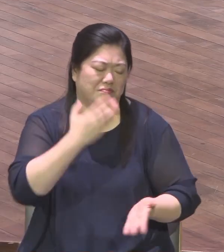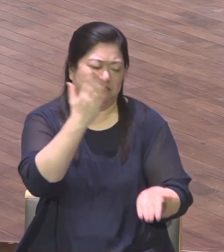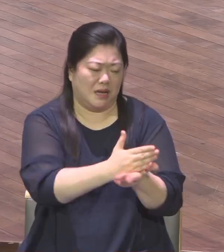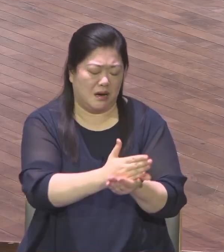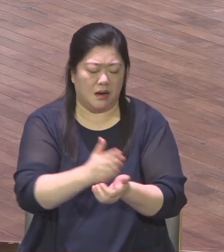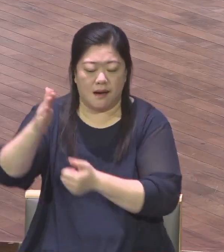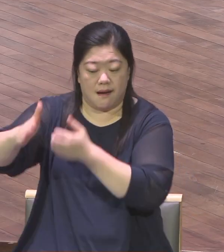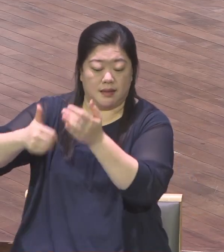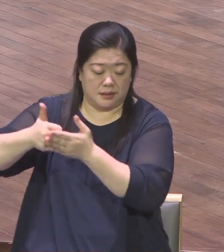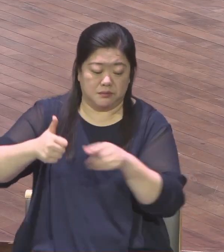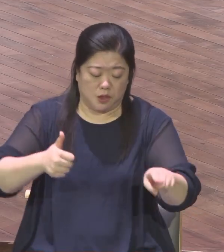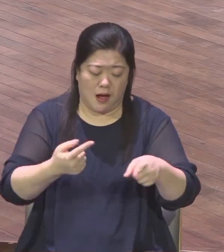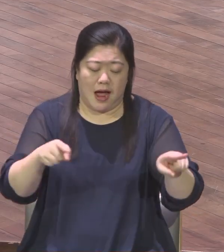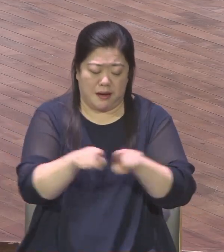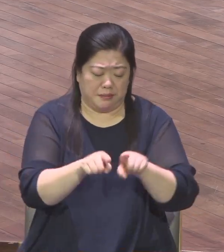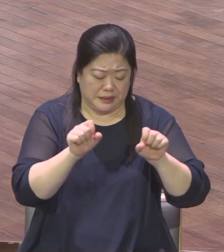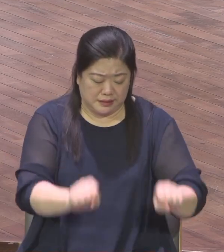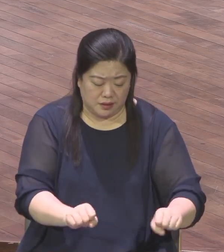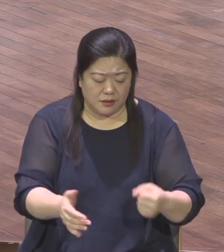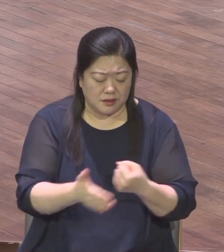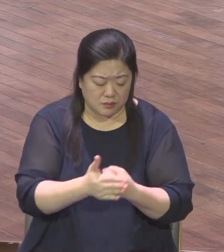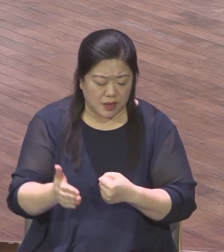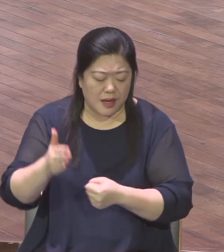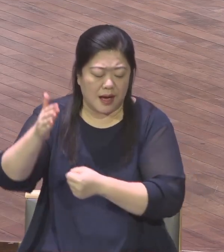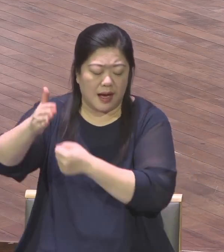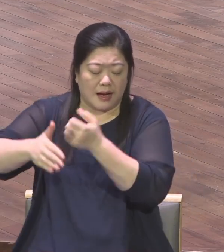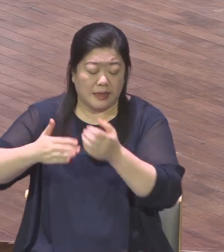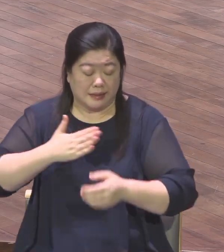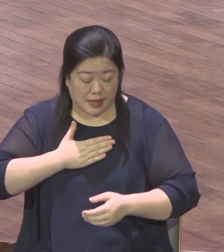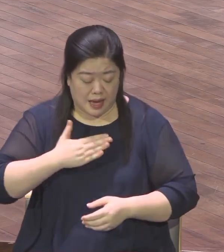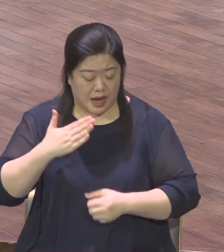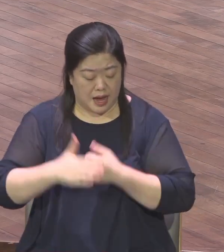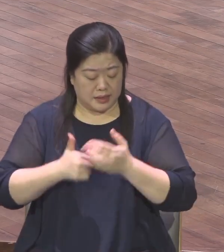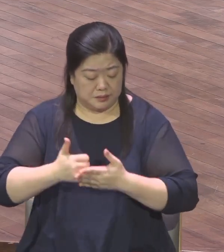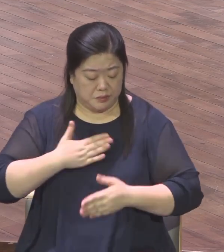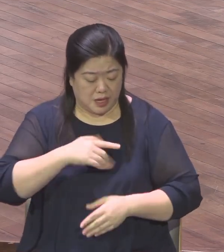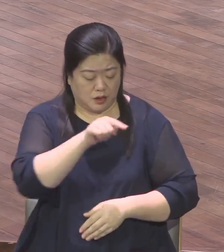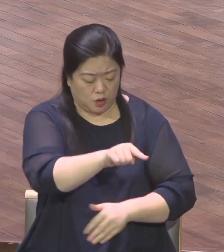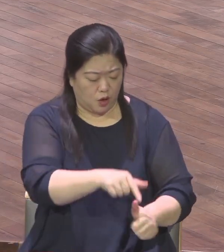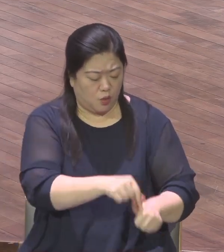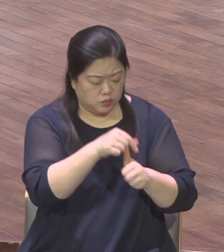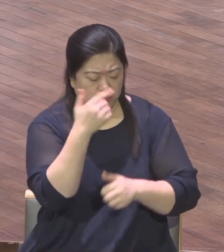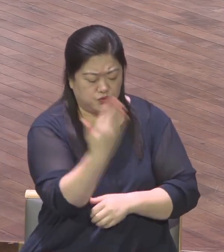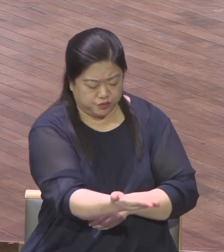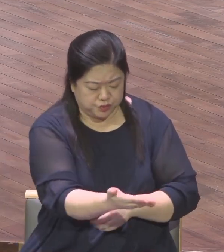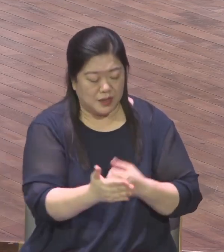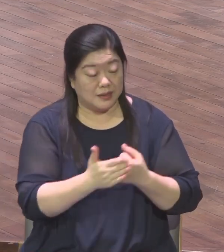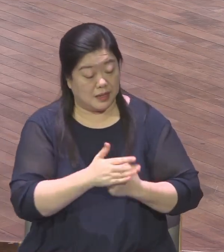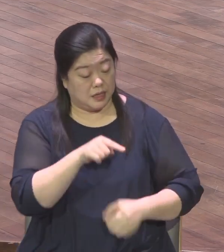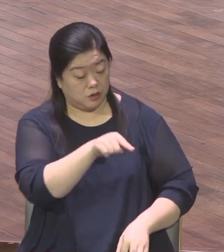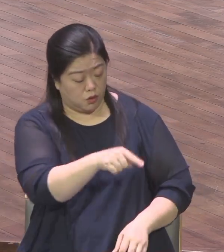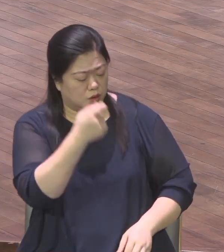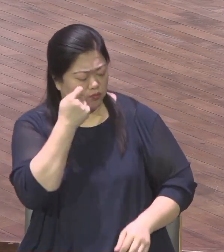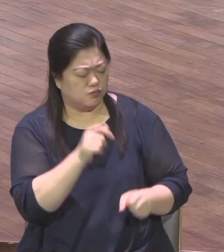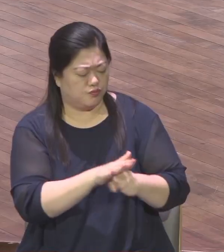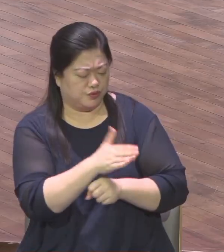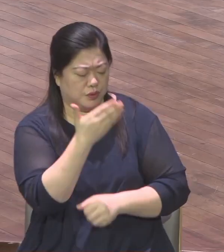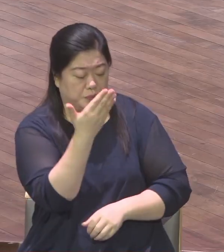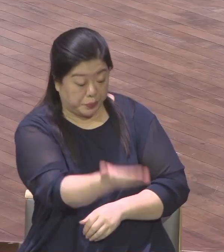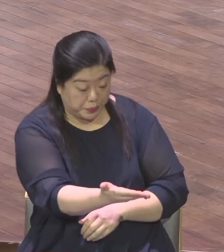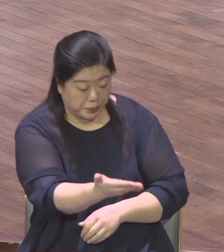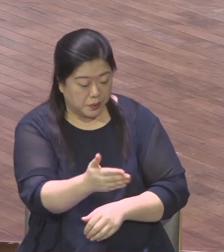함께 있어 너희를 구원하며 그의 손에서 너희를 건지리니 두려워하지 말라. 내가 너희를 불쌍히